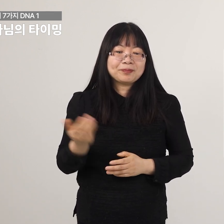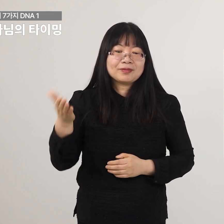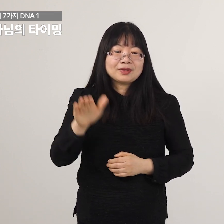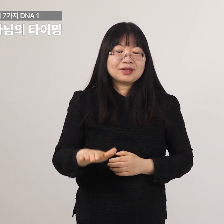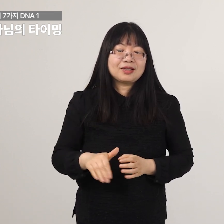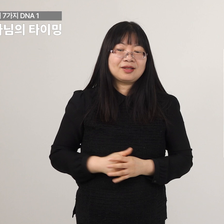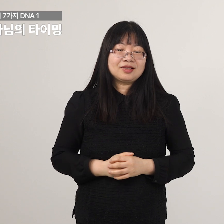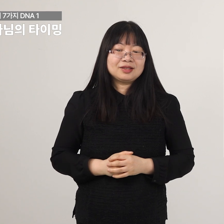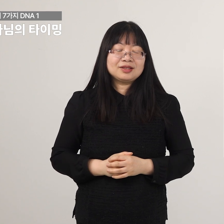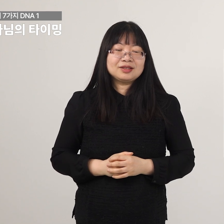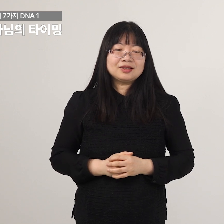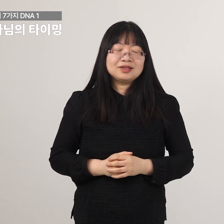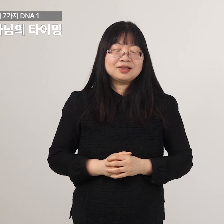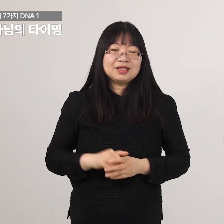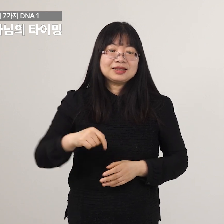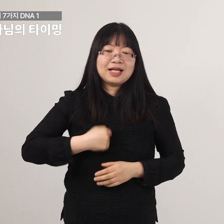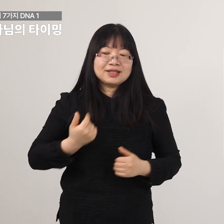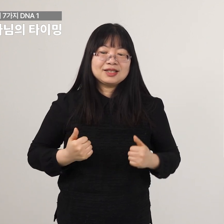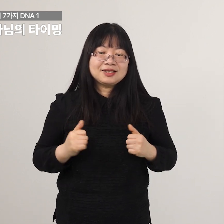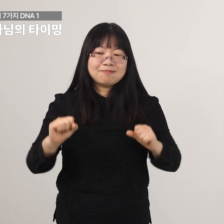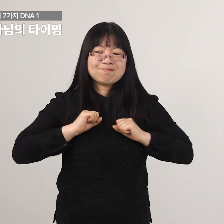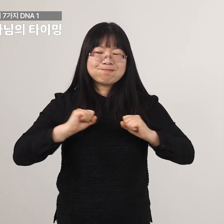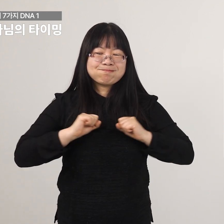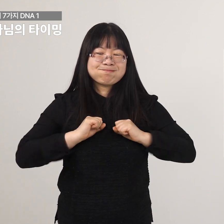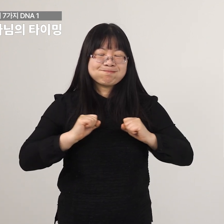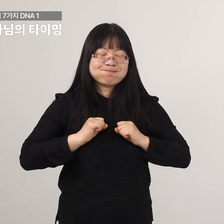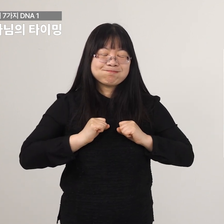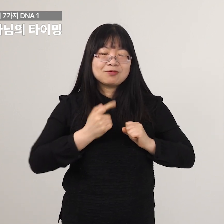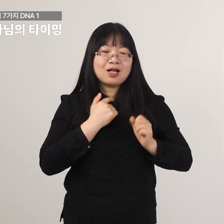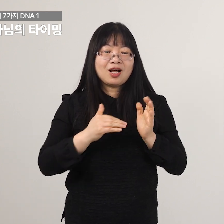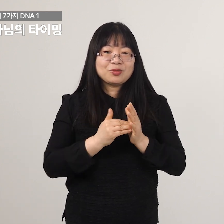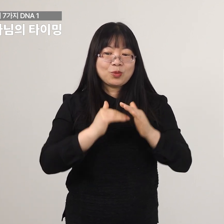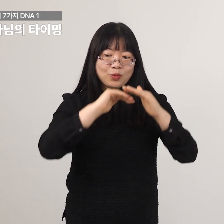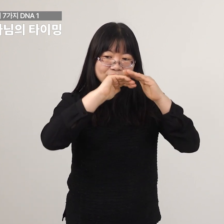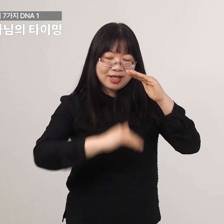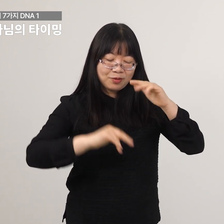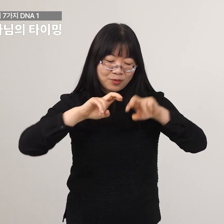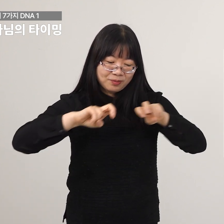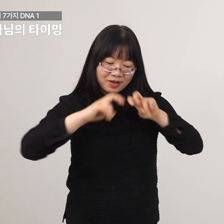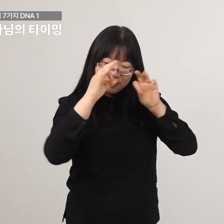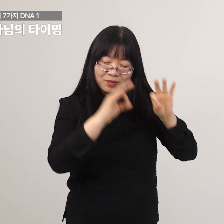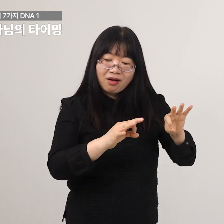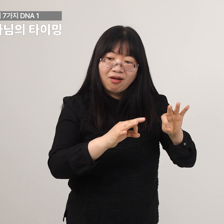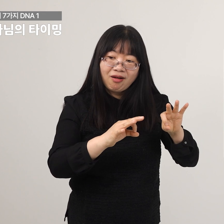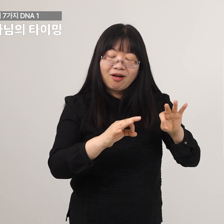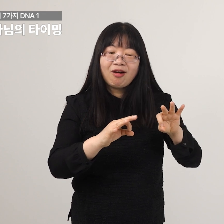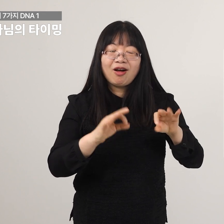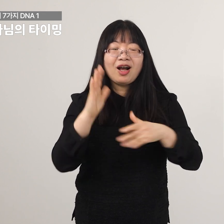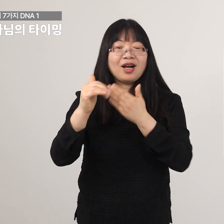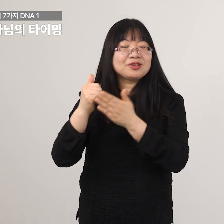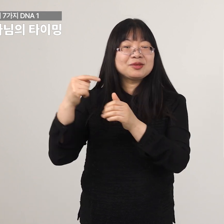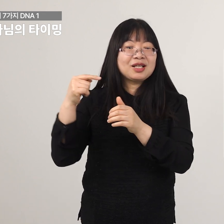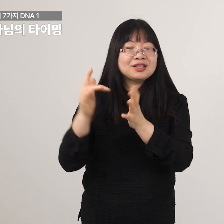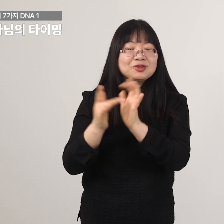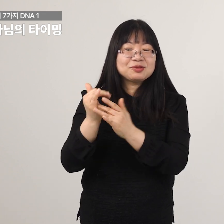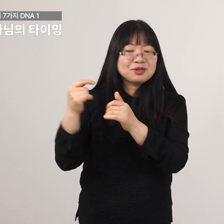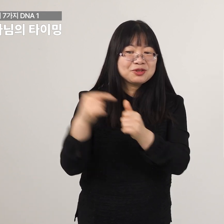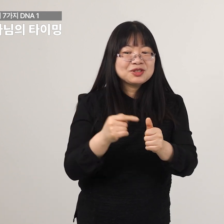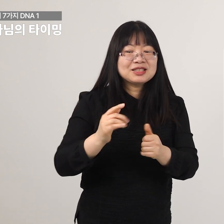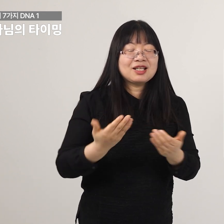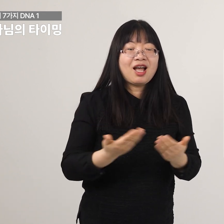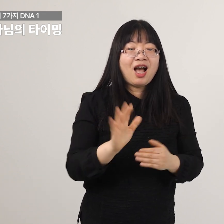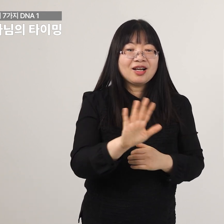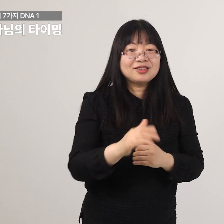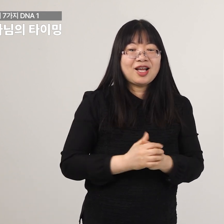그런데 그 자기 열심으로 해놓고 내용을 들여다보면 전혀 시킨 일이 아니에요. 딴 일